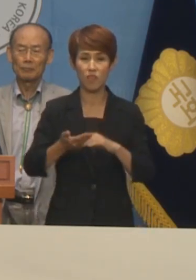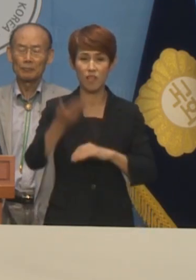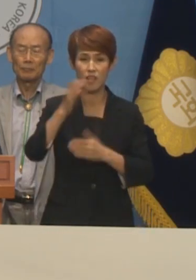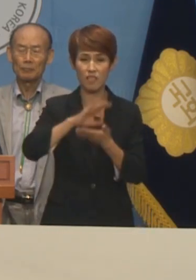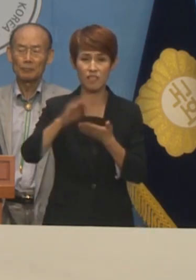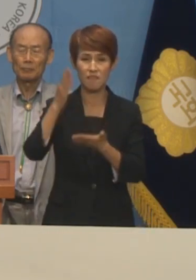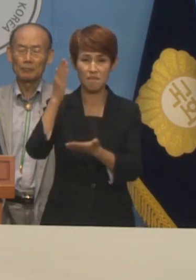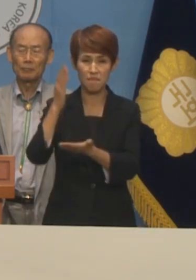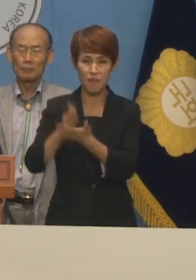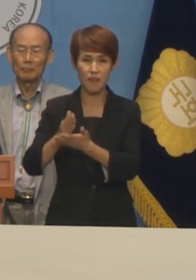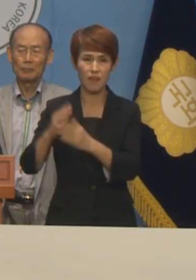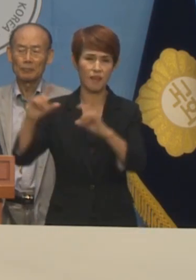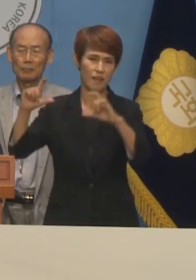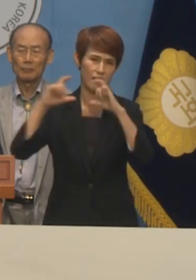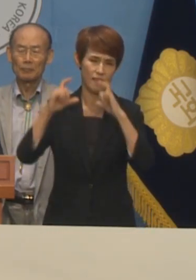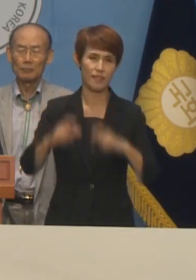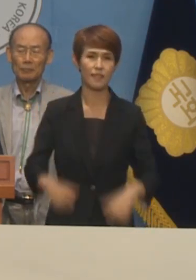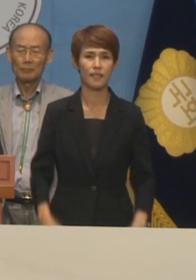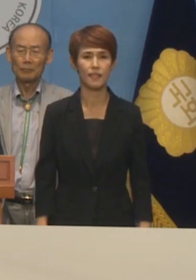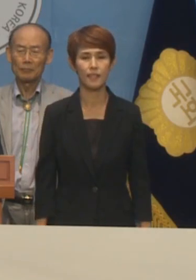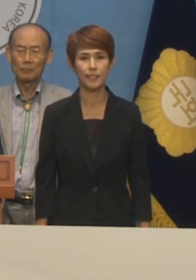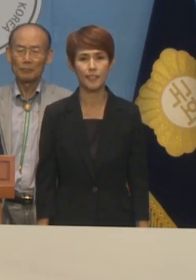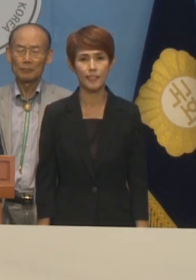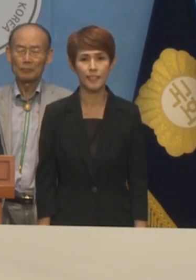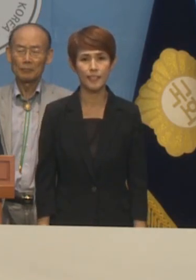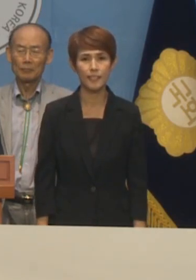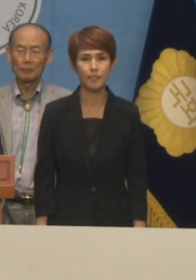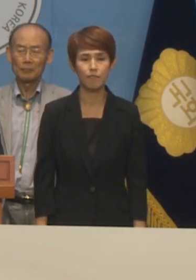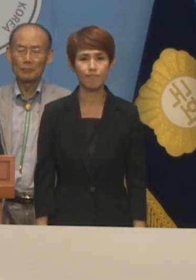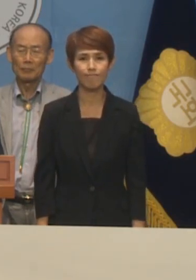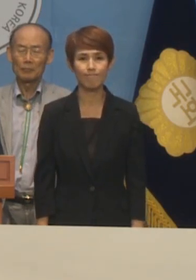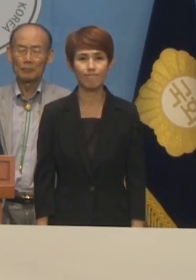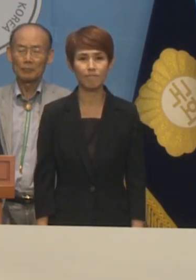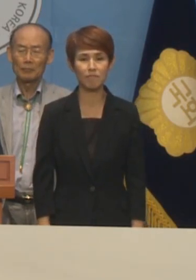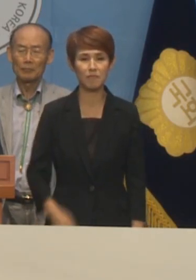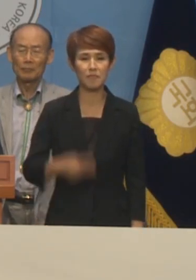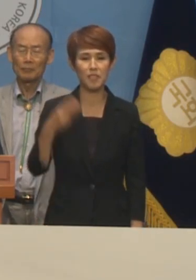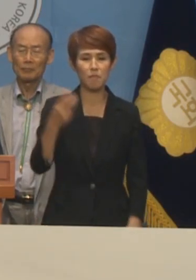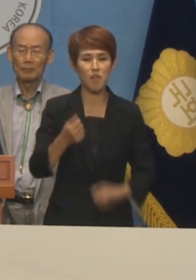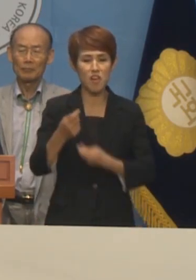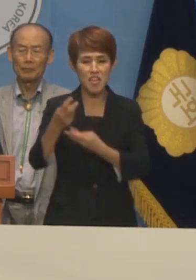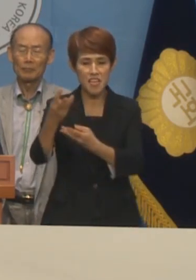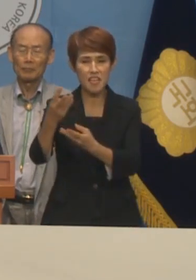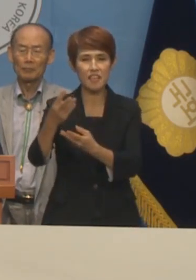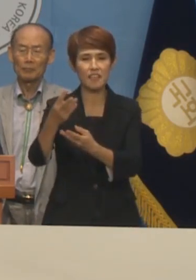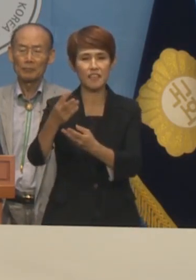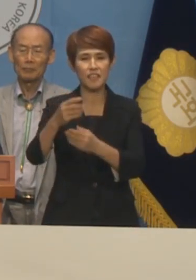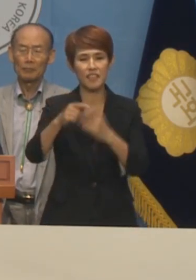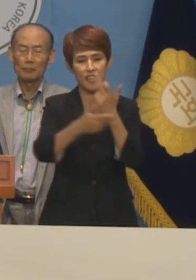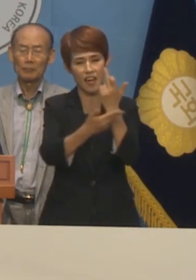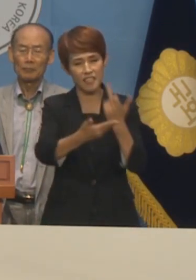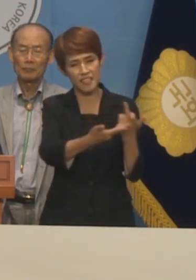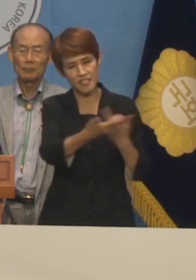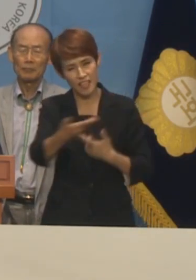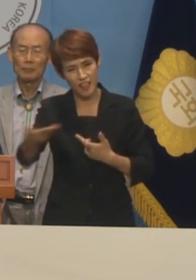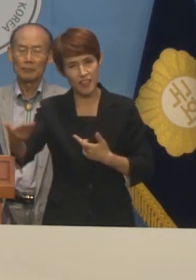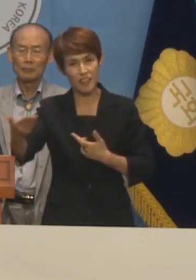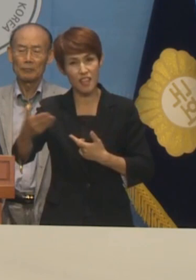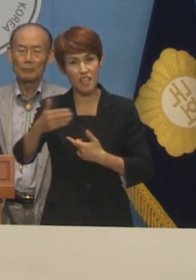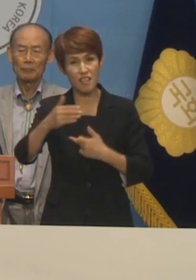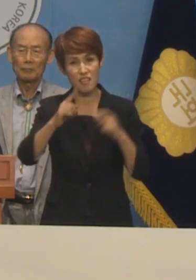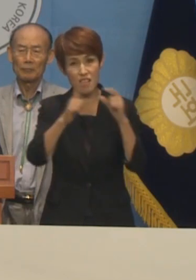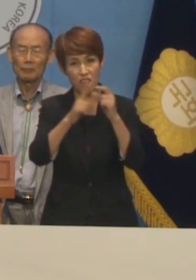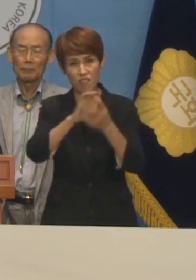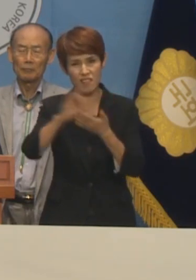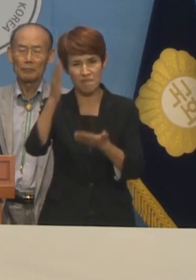말아야 한다는 것이다. 심지어 기층의 자주적인 통일운동